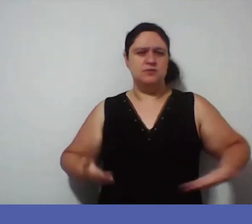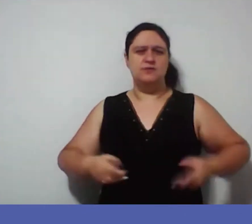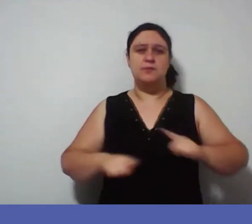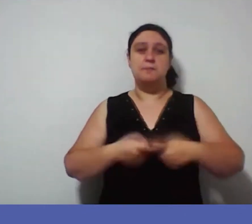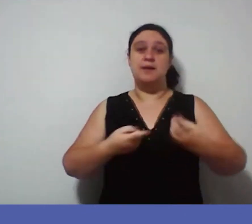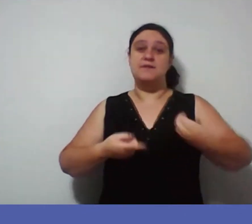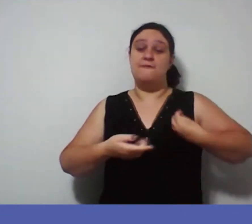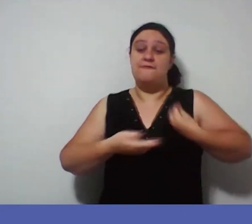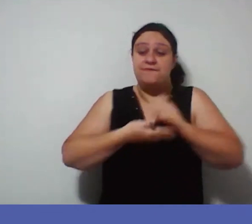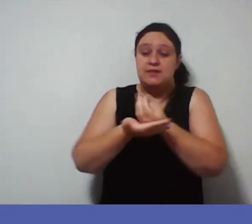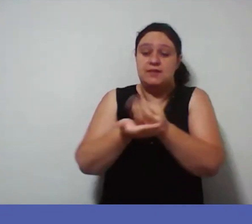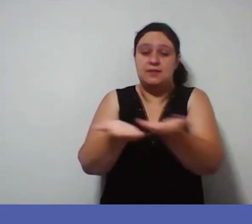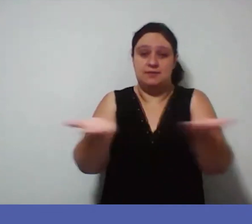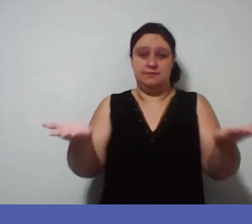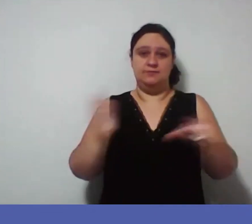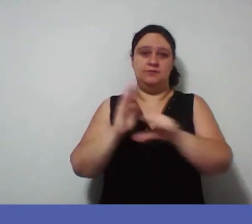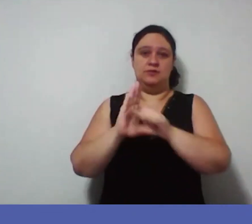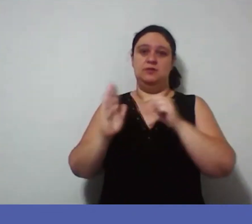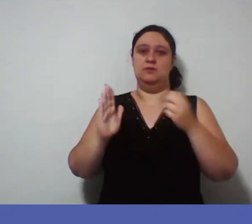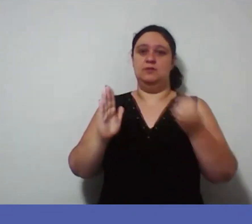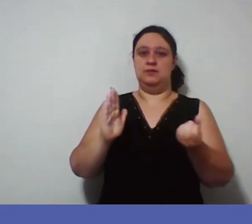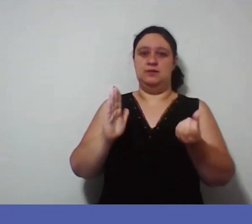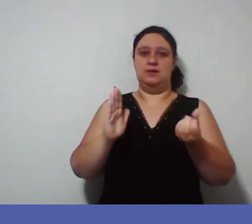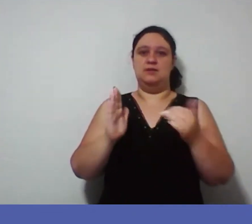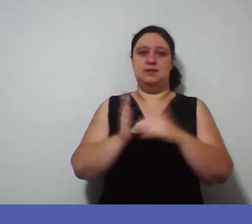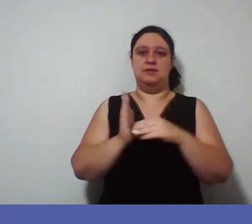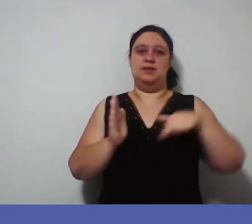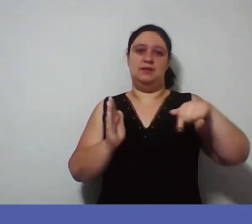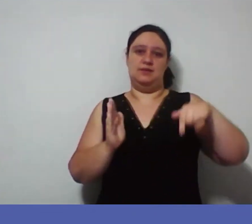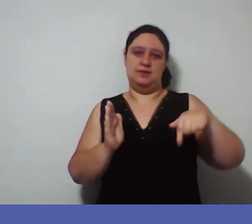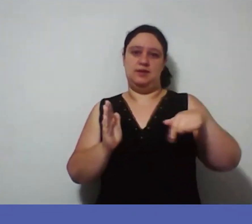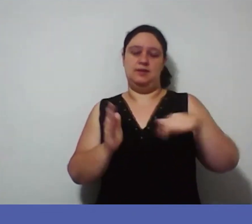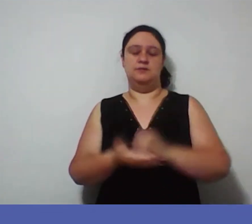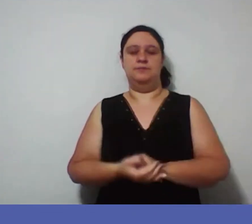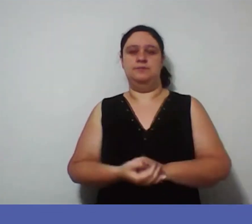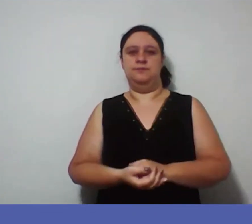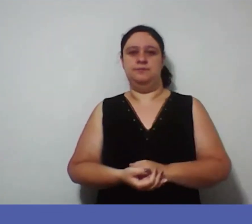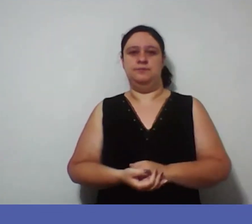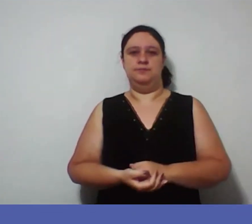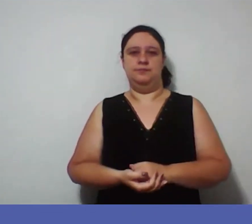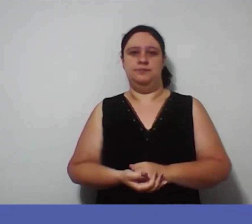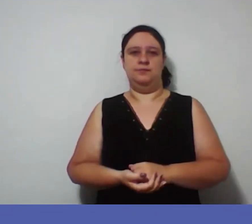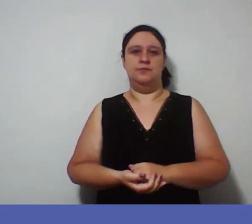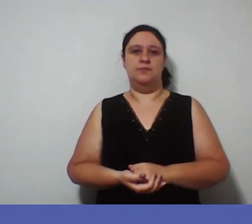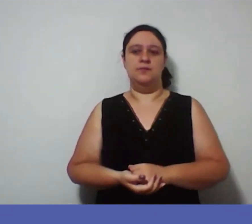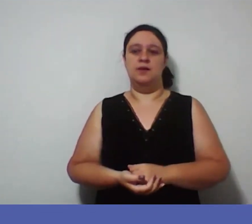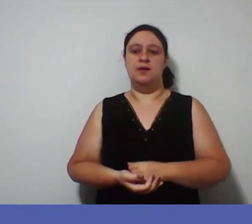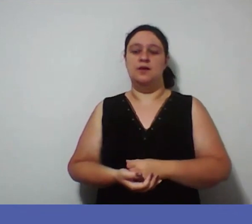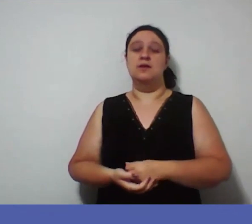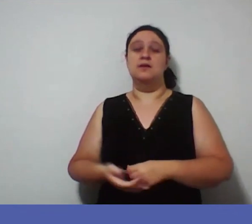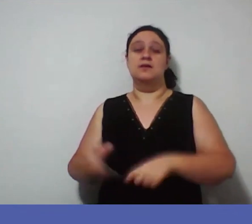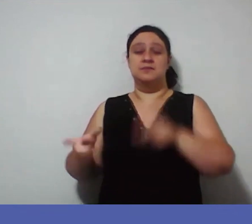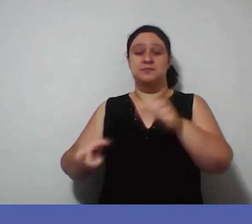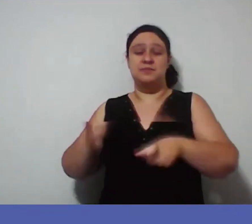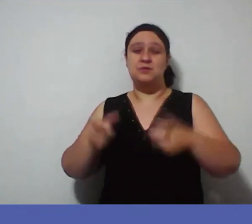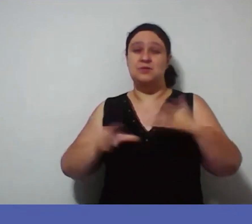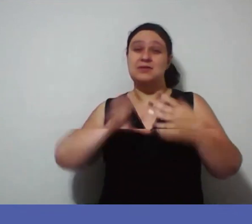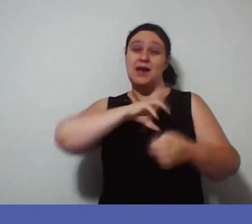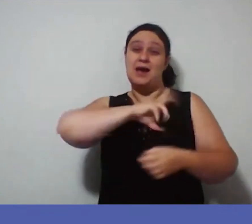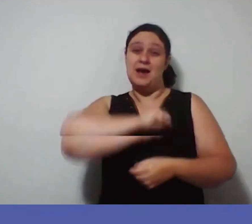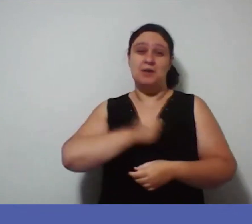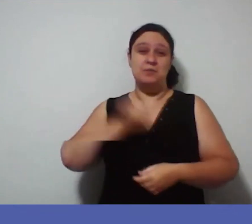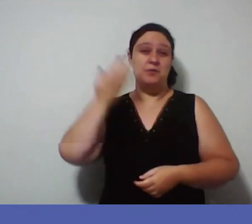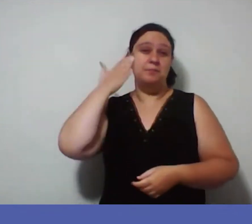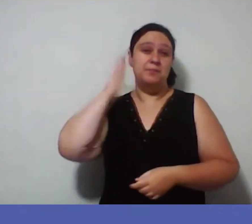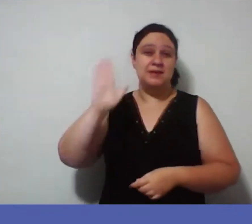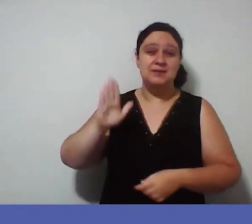Versículos 6 e 7, né? Os fariseus amam em primeiro lugar nos banquetes e as primeiras cadeiras nas sinagogas, as saudações